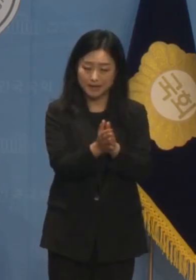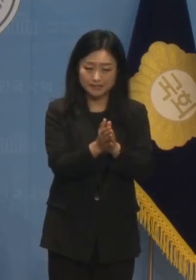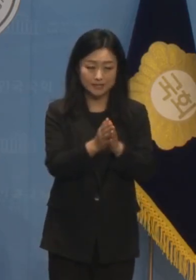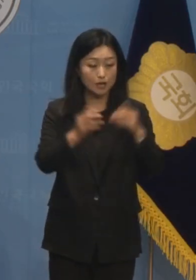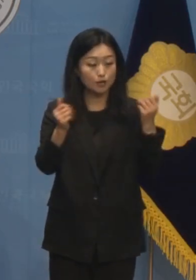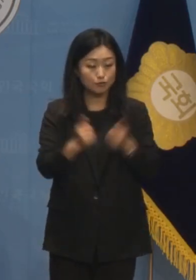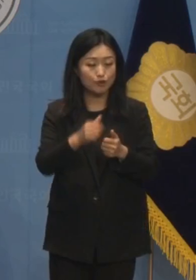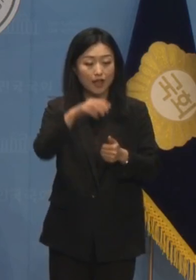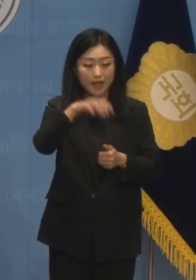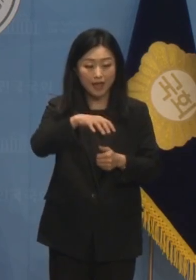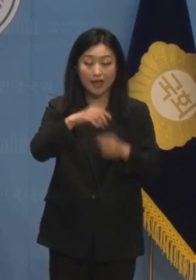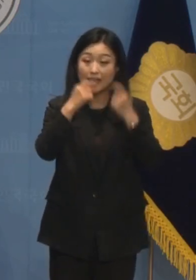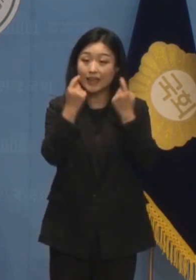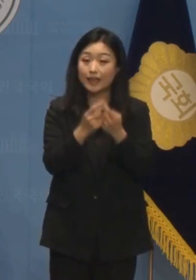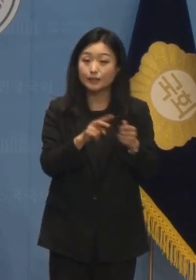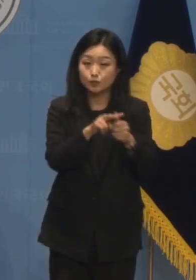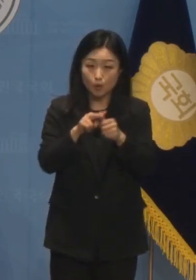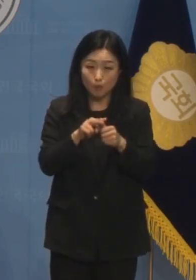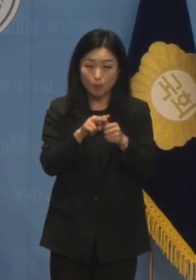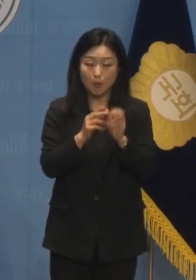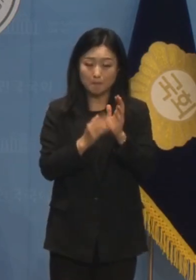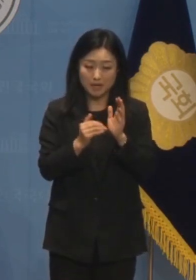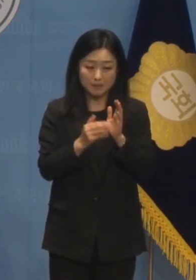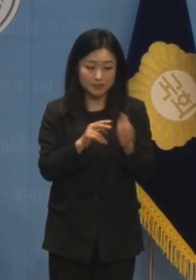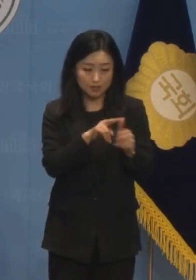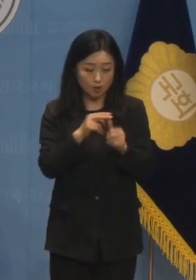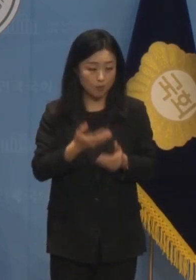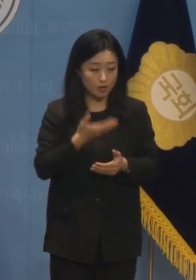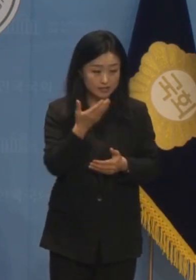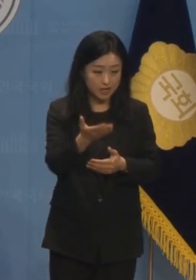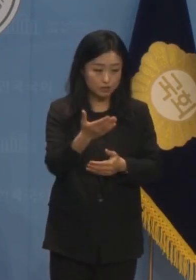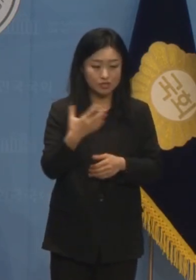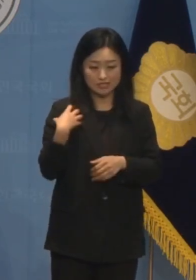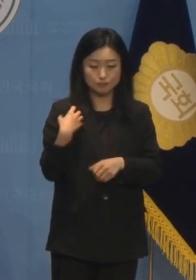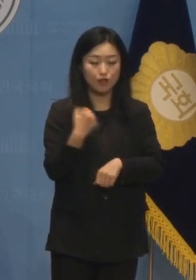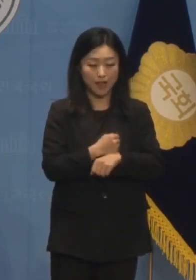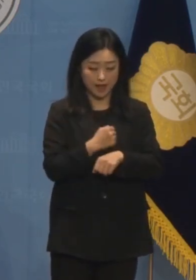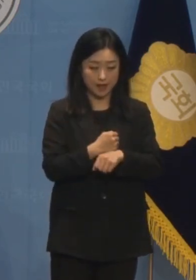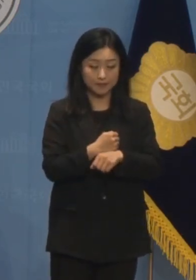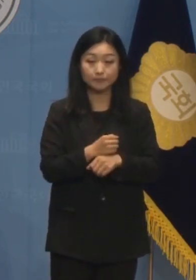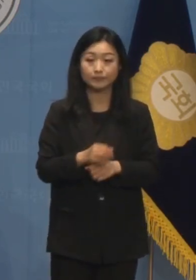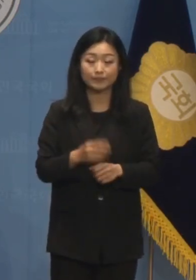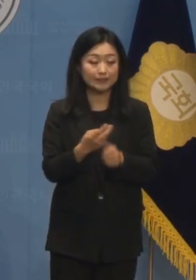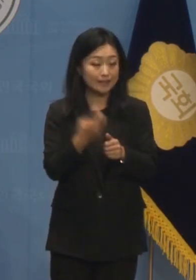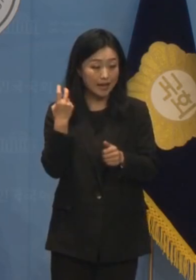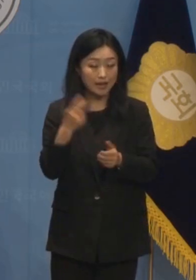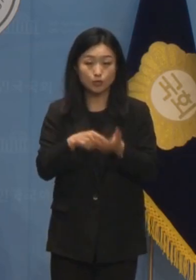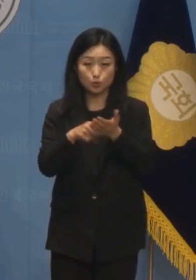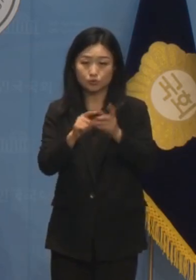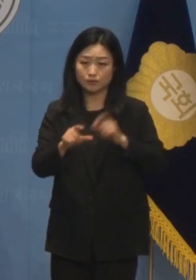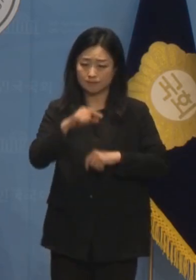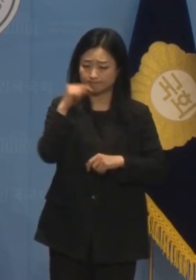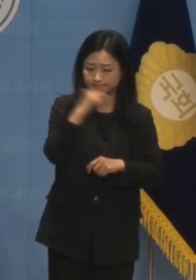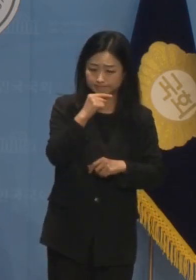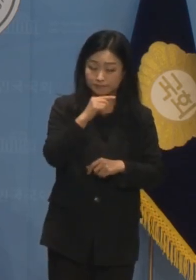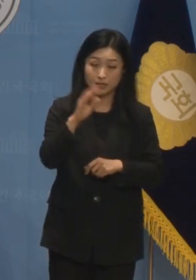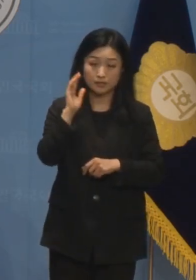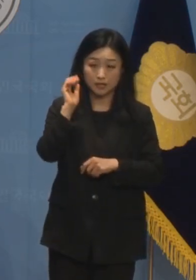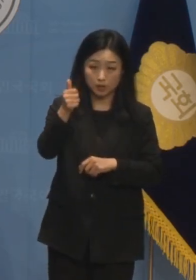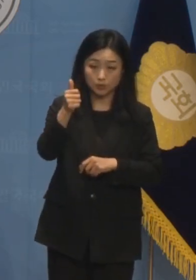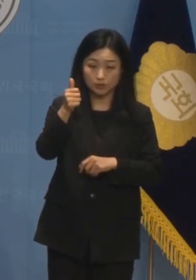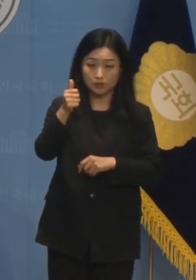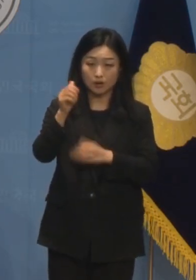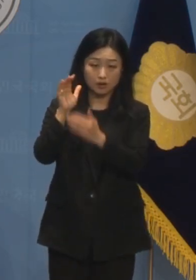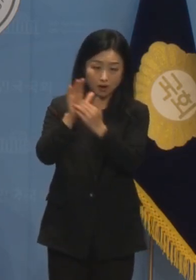국회의 개인정보 및 영업비밀 정보 제출 의무화 탄핵 소추 강화와 대통령 제의